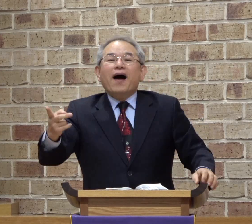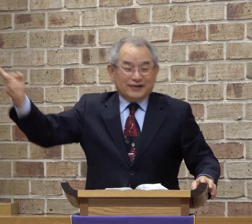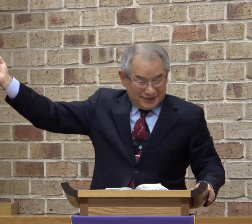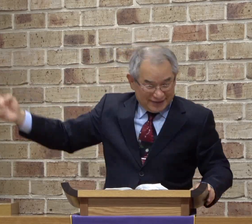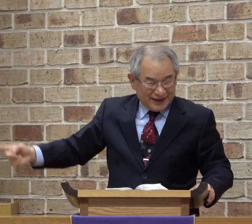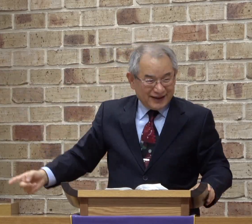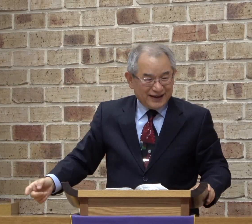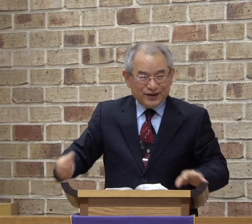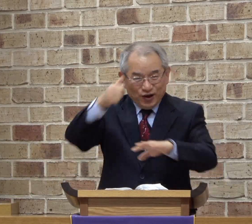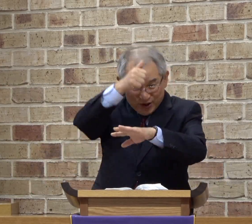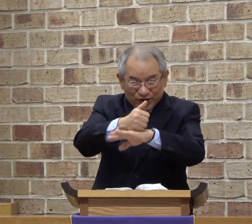교리를 공부했던 사람입니다.